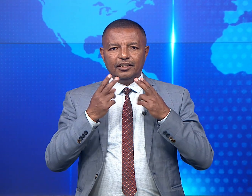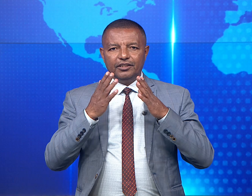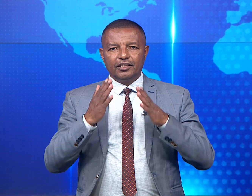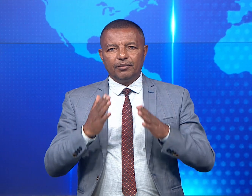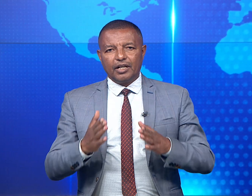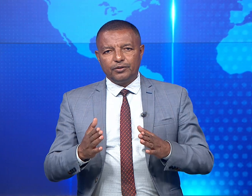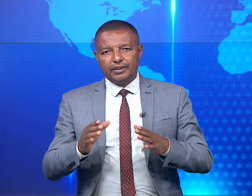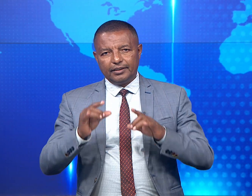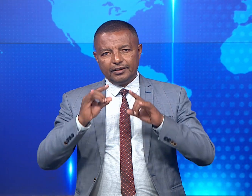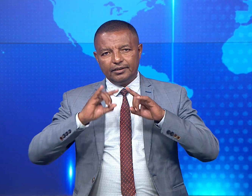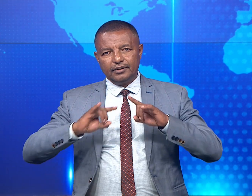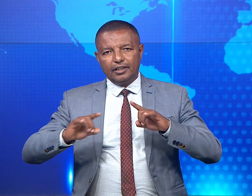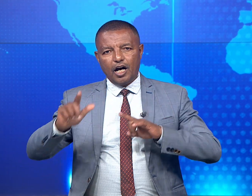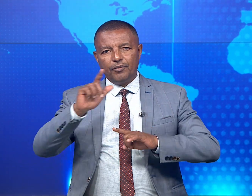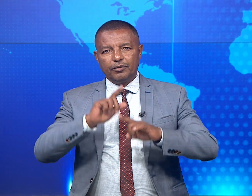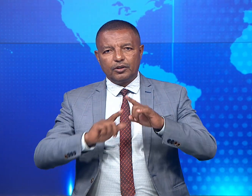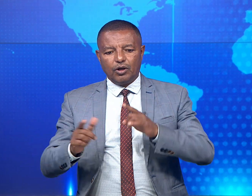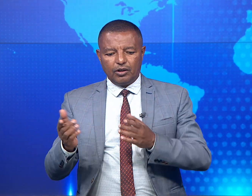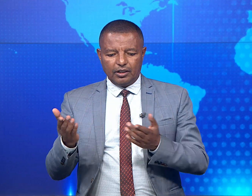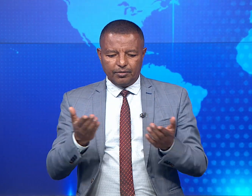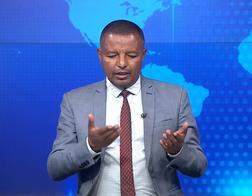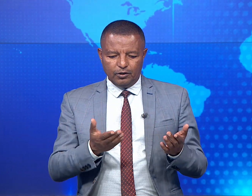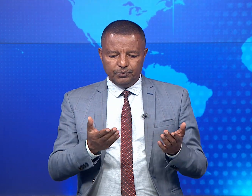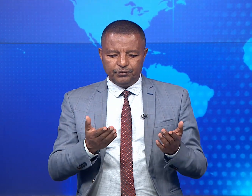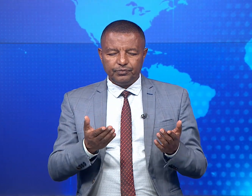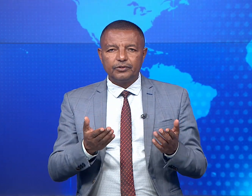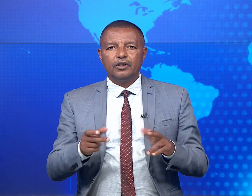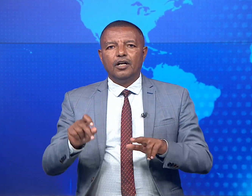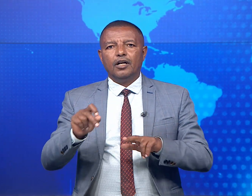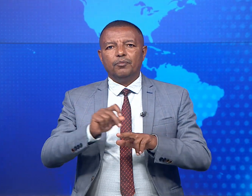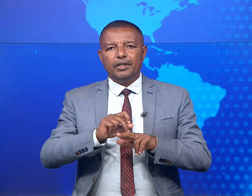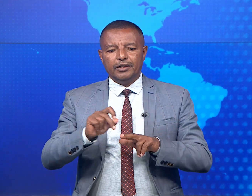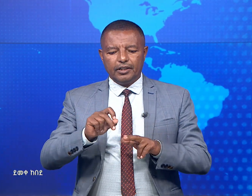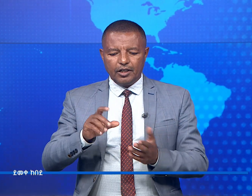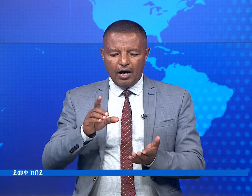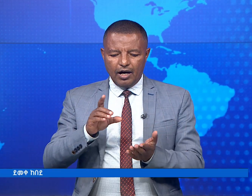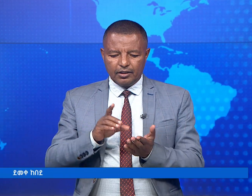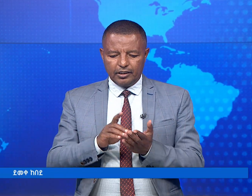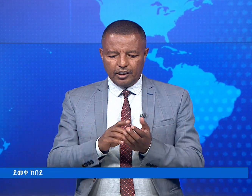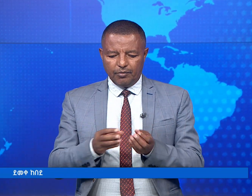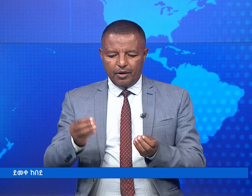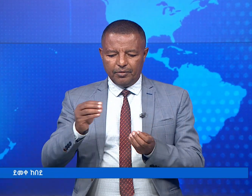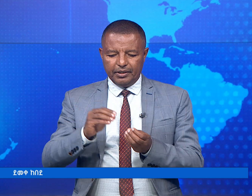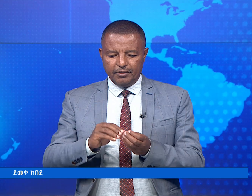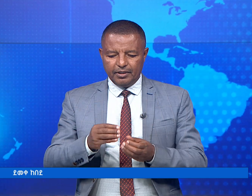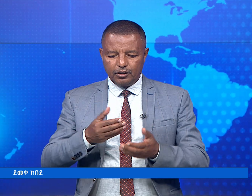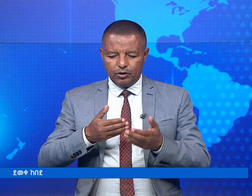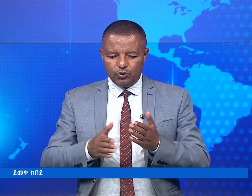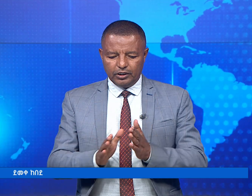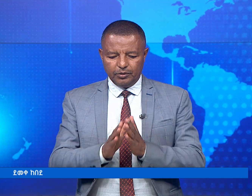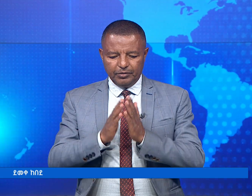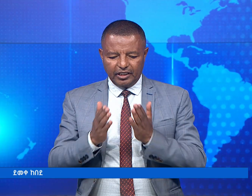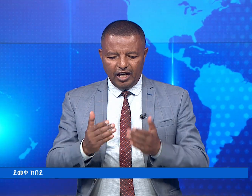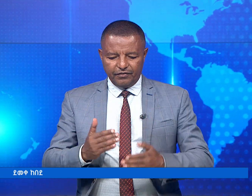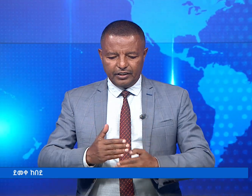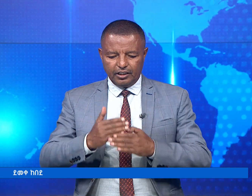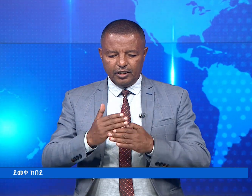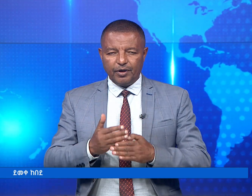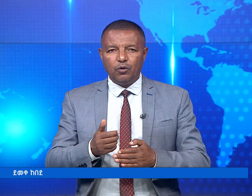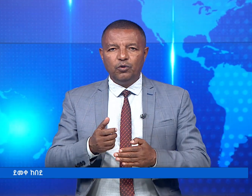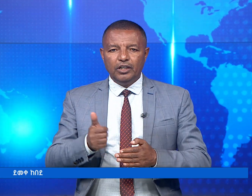ጤና ይስጥልኝ ተመልካቾቻችን፣ ዜና በምልክት ቋንቋ ቀርባሉ። በድሬዳዋ ከተማ በመደመር ትውልድ